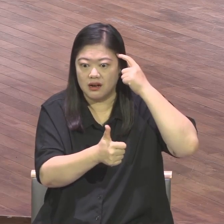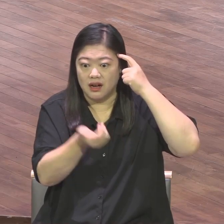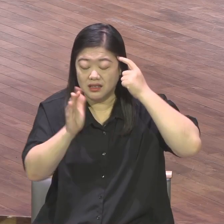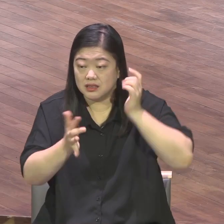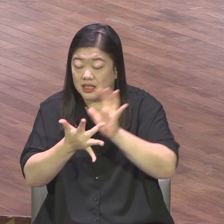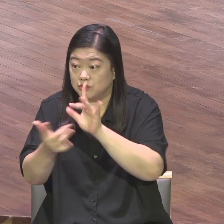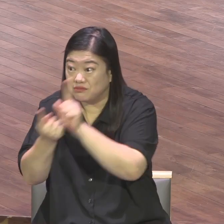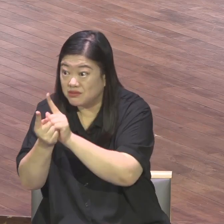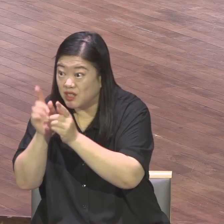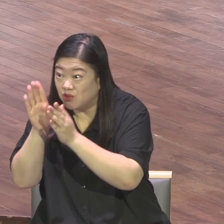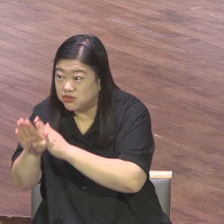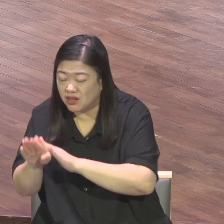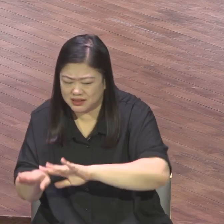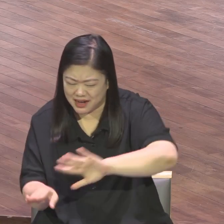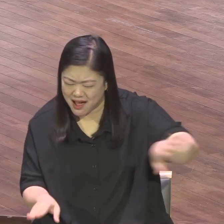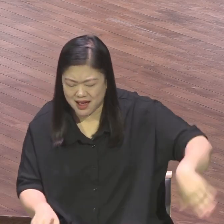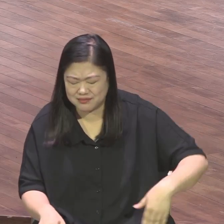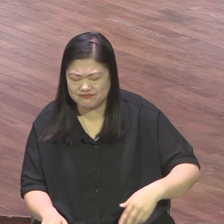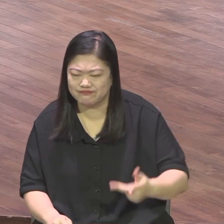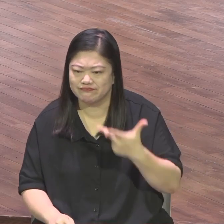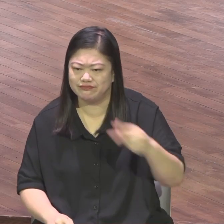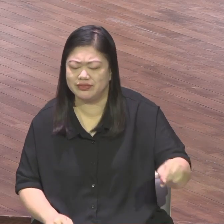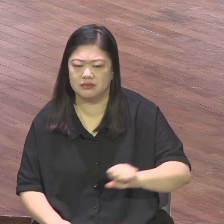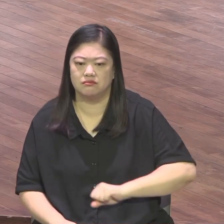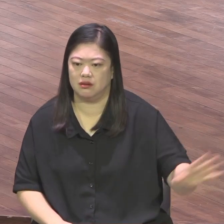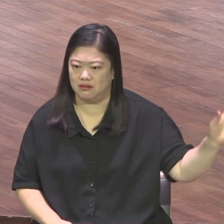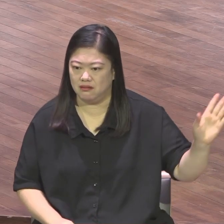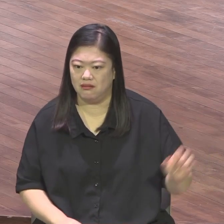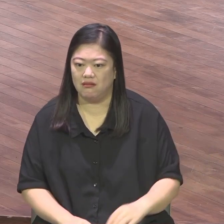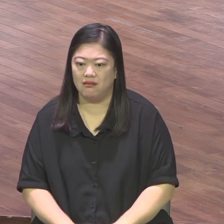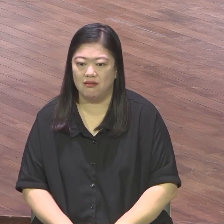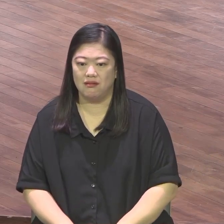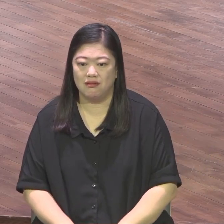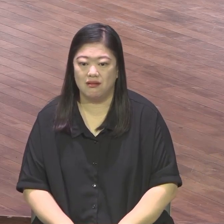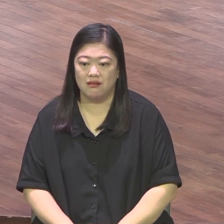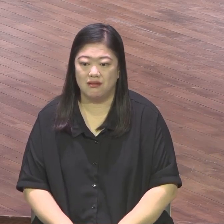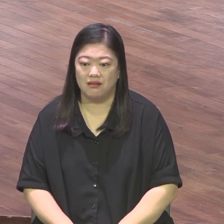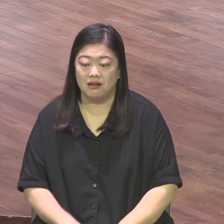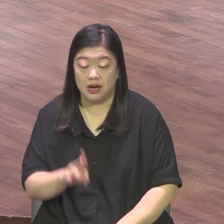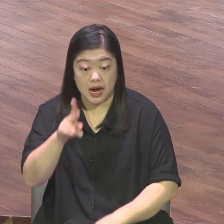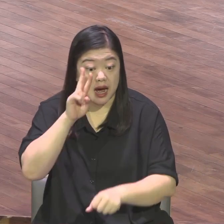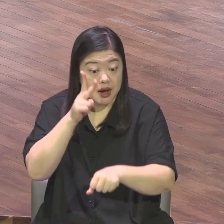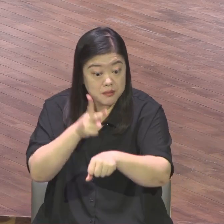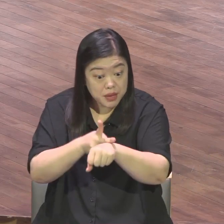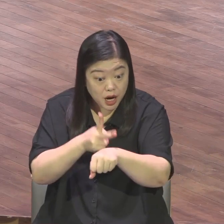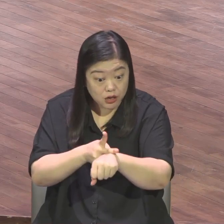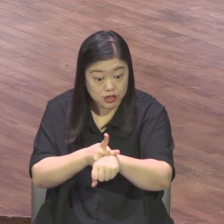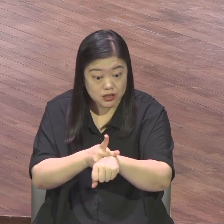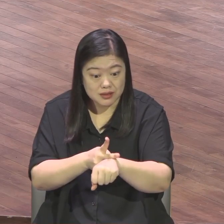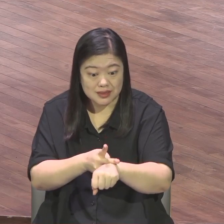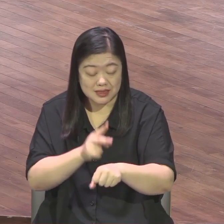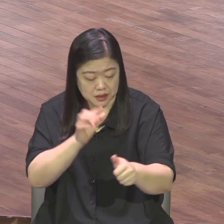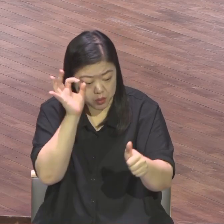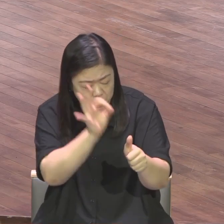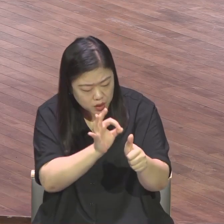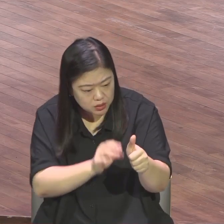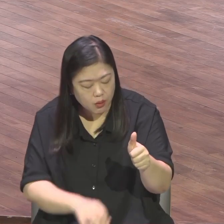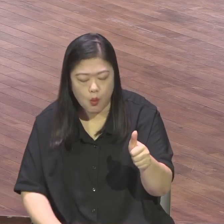배설물로 여긴다. 배설물. 사실 바울처럼요 세상적으로 내놓았을